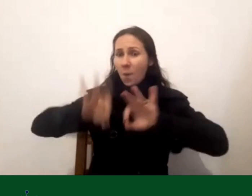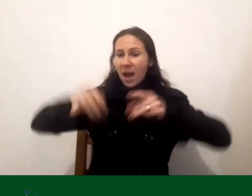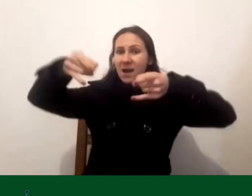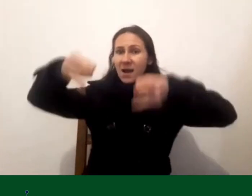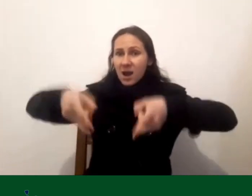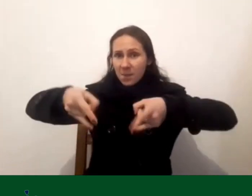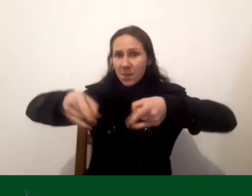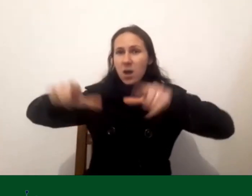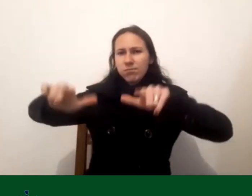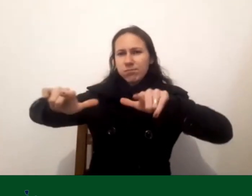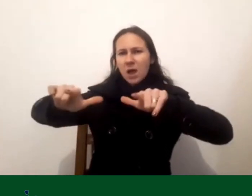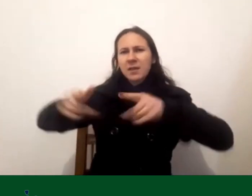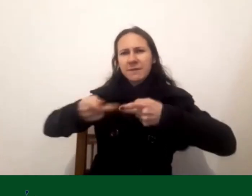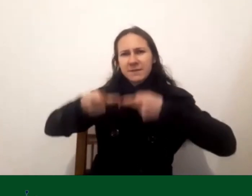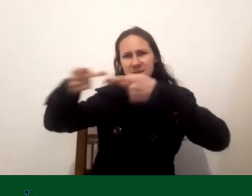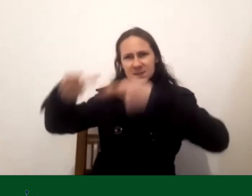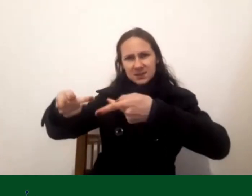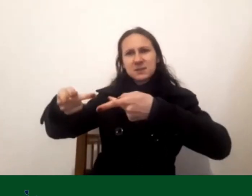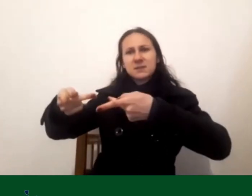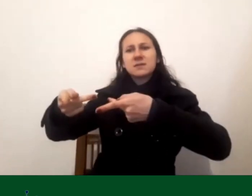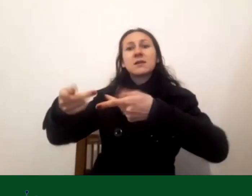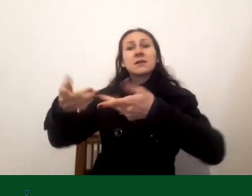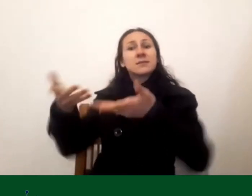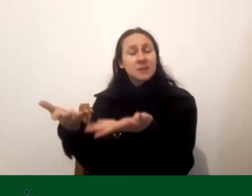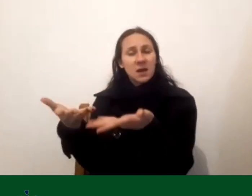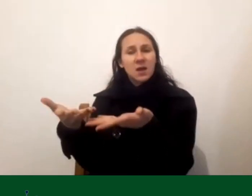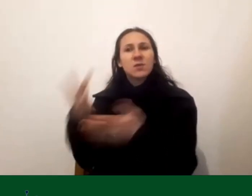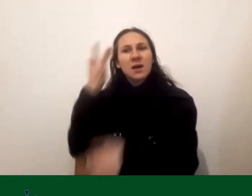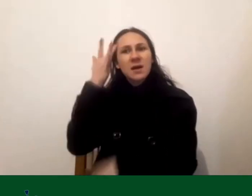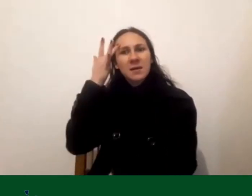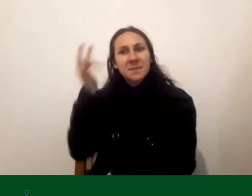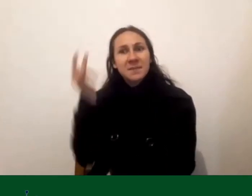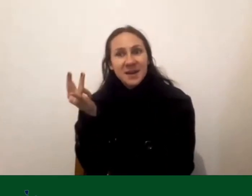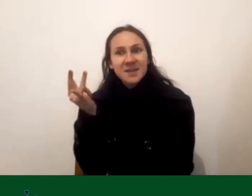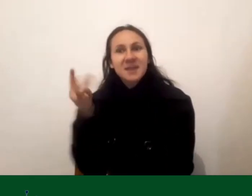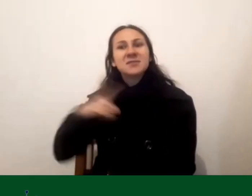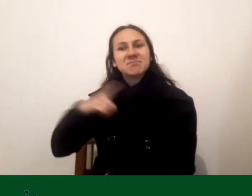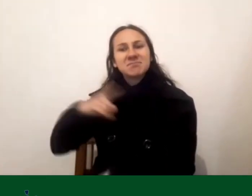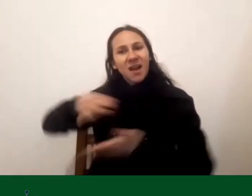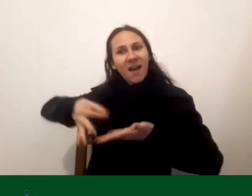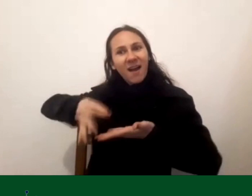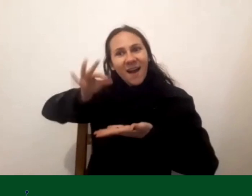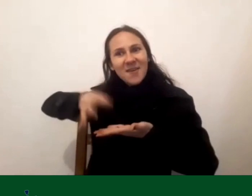ele, e de manhã ainda o acordou com uma xícara de café.